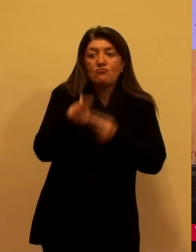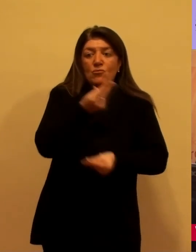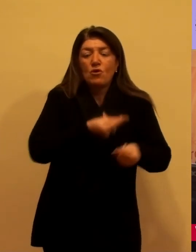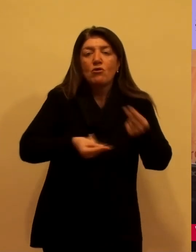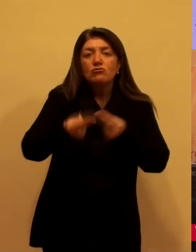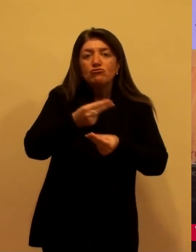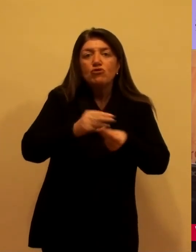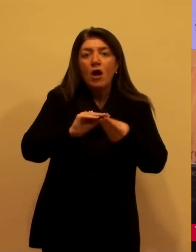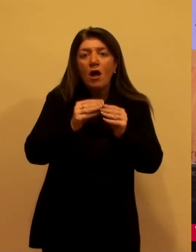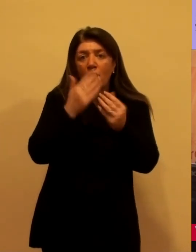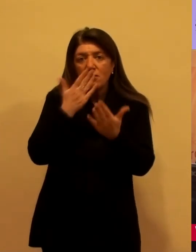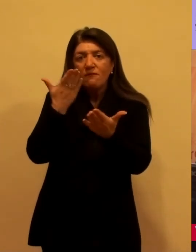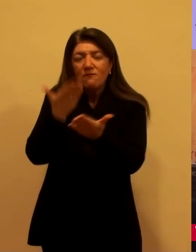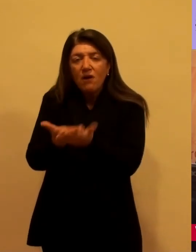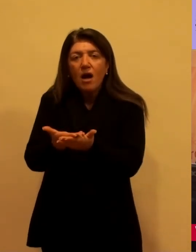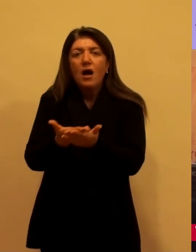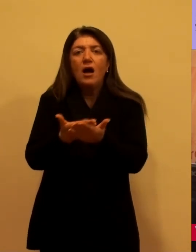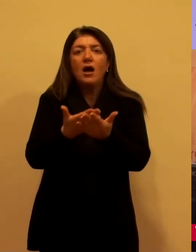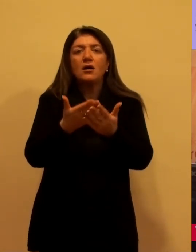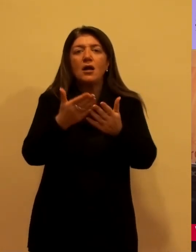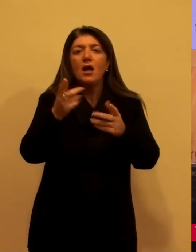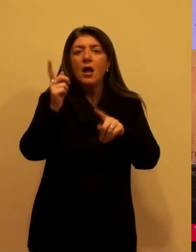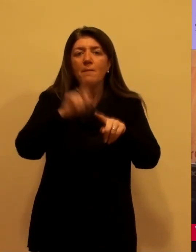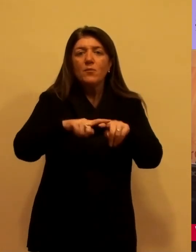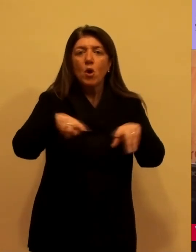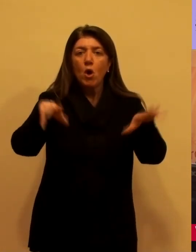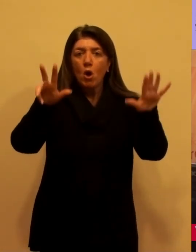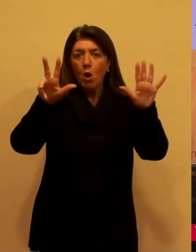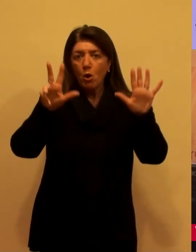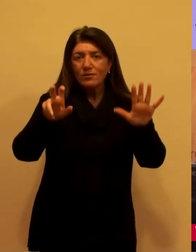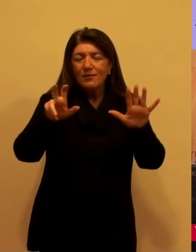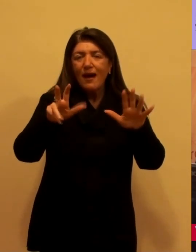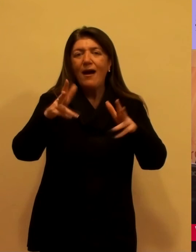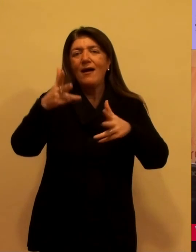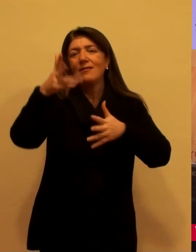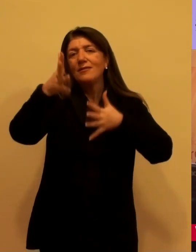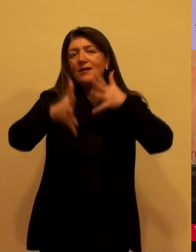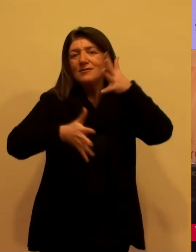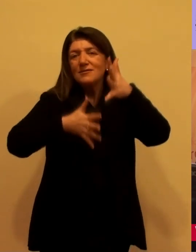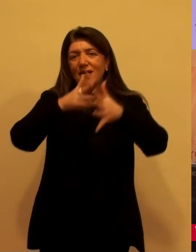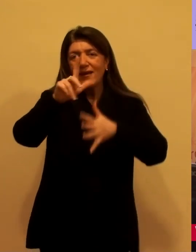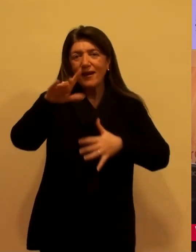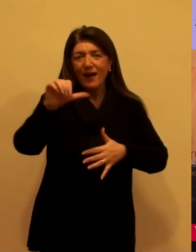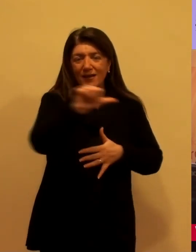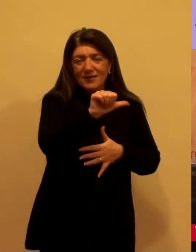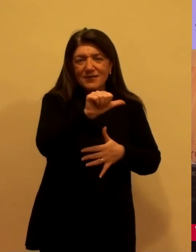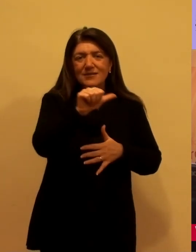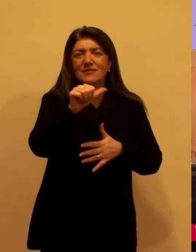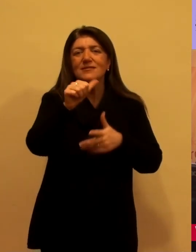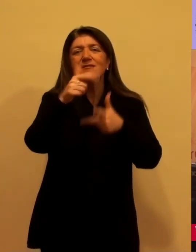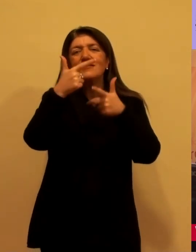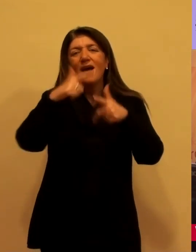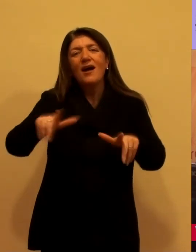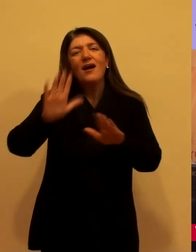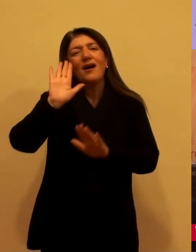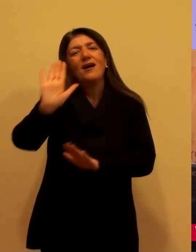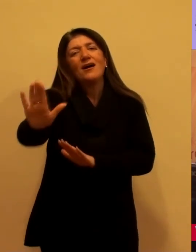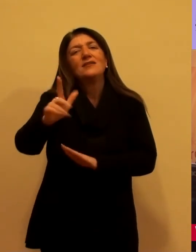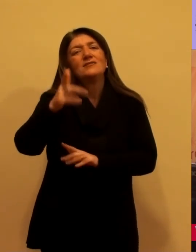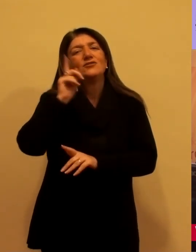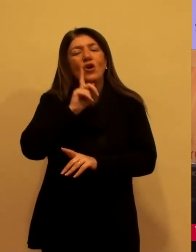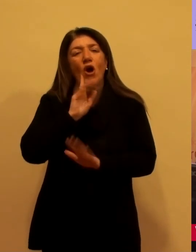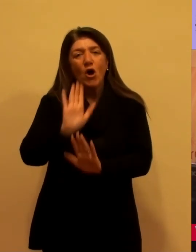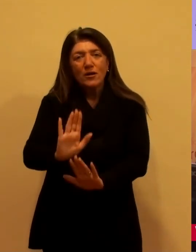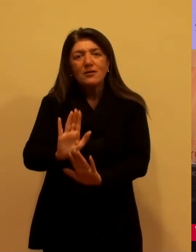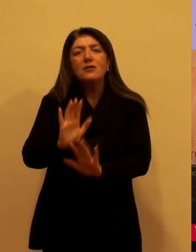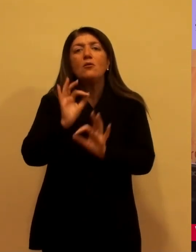come addirittura 80 segni nella lingua dei sordi, la LIS, perché ci è stato proprio suggerito